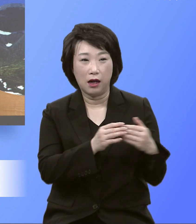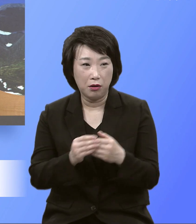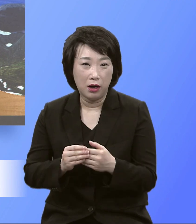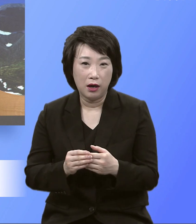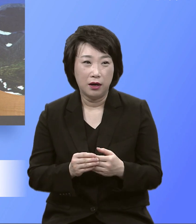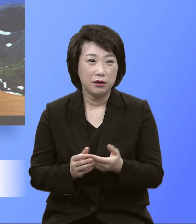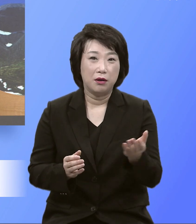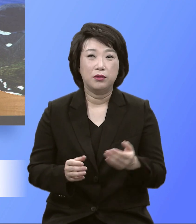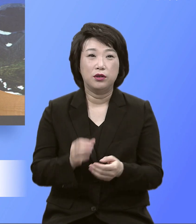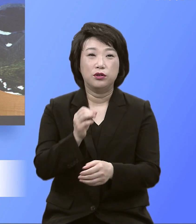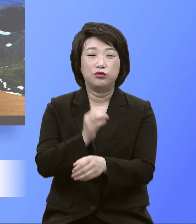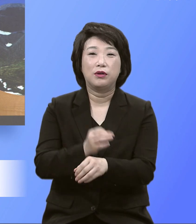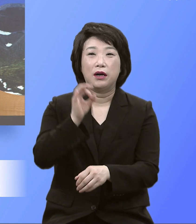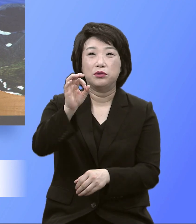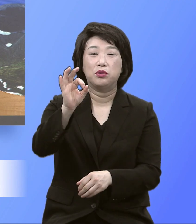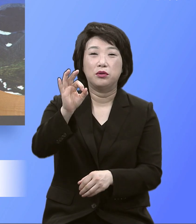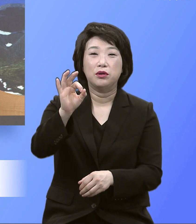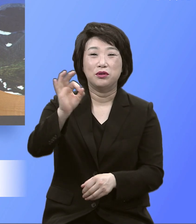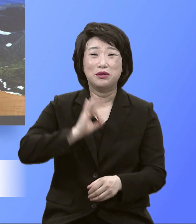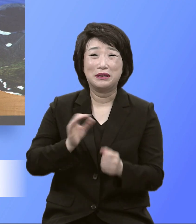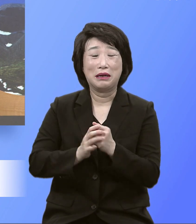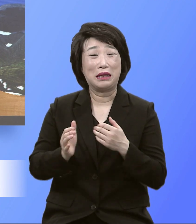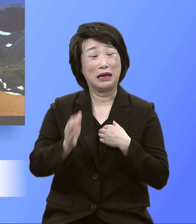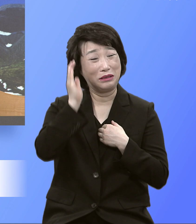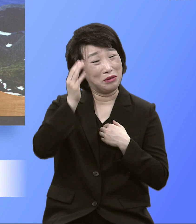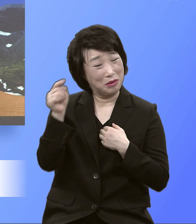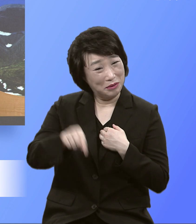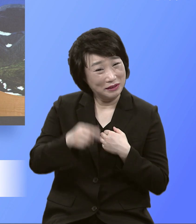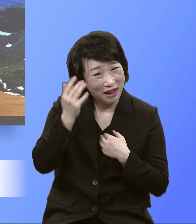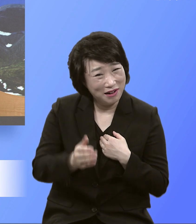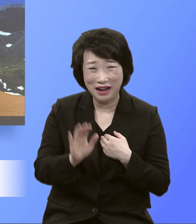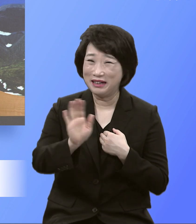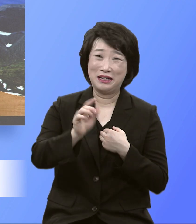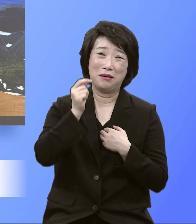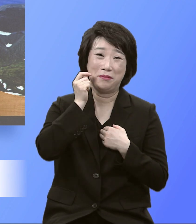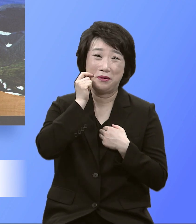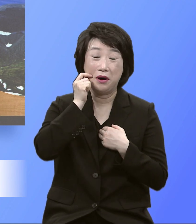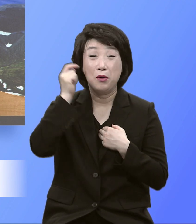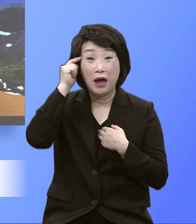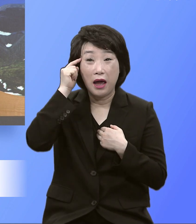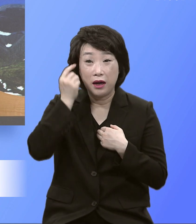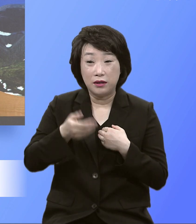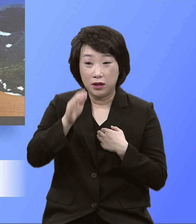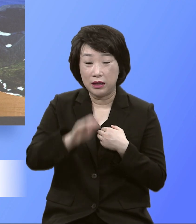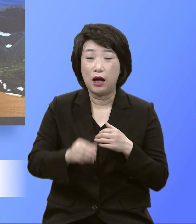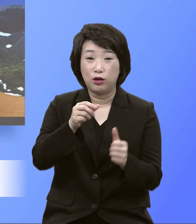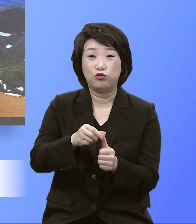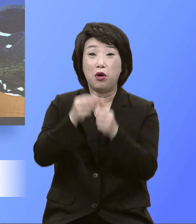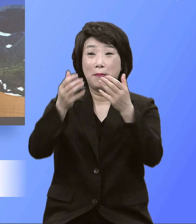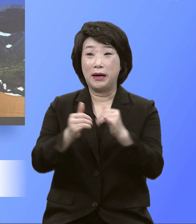못 나가요. 이게 뭐냐? 구원받은 빚진 자의 양심.